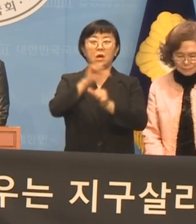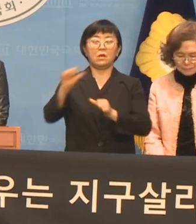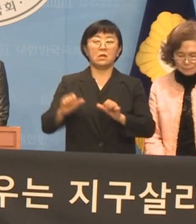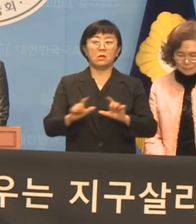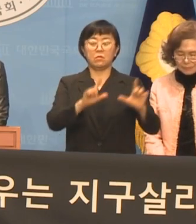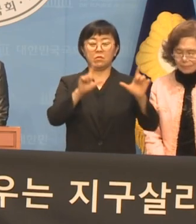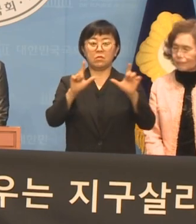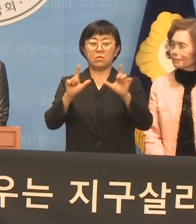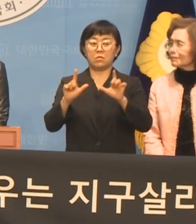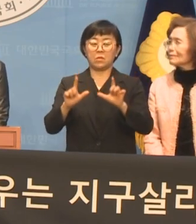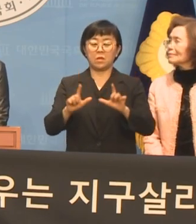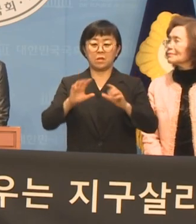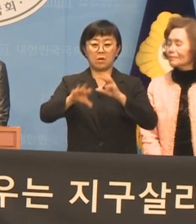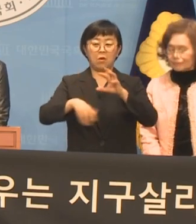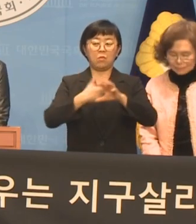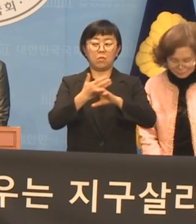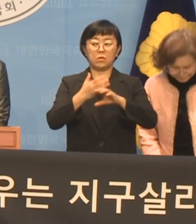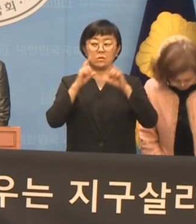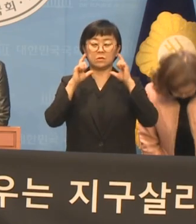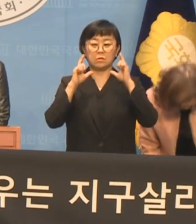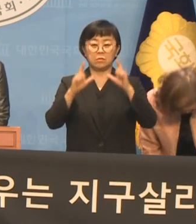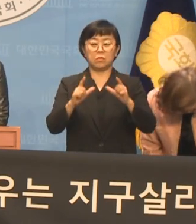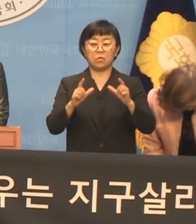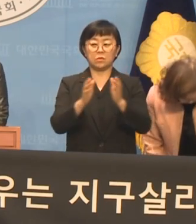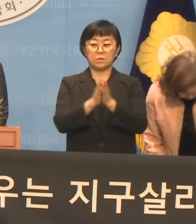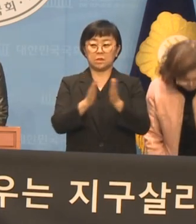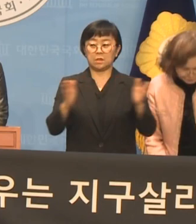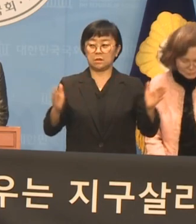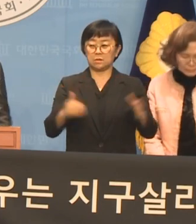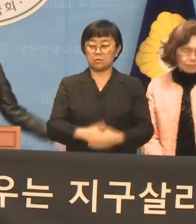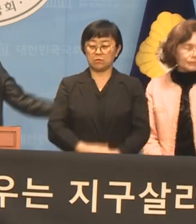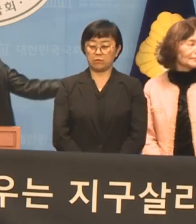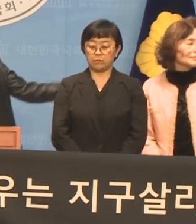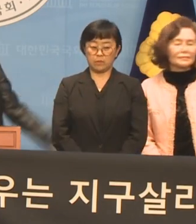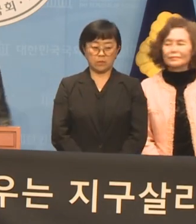선포 기자회견을 시작하겠습니다.